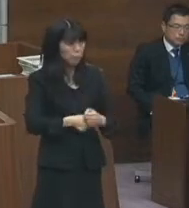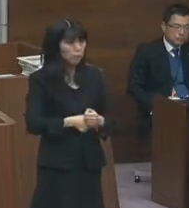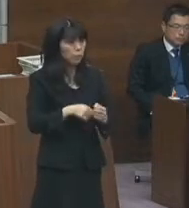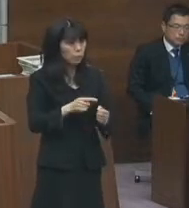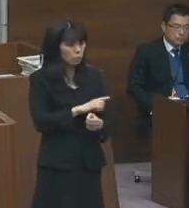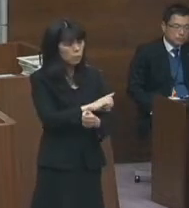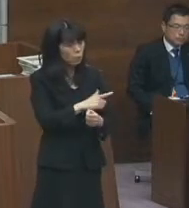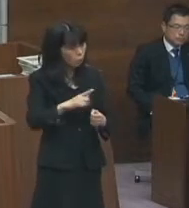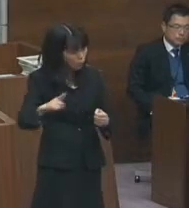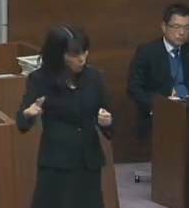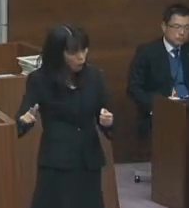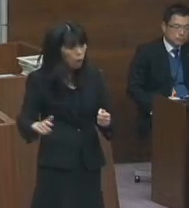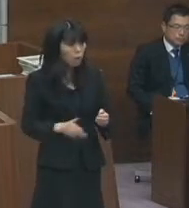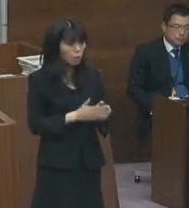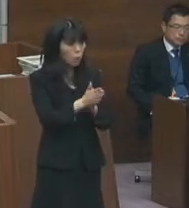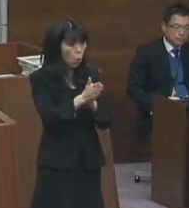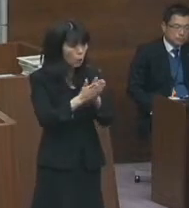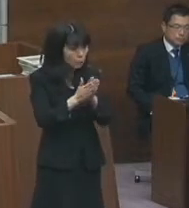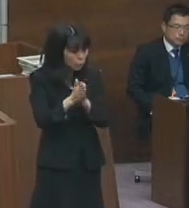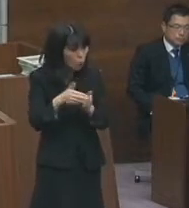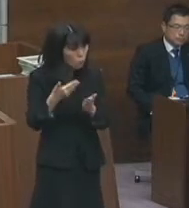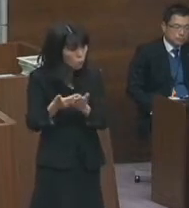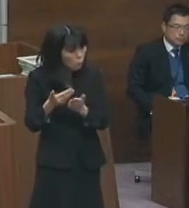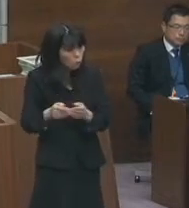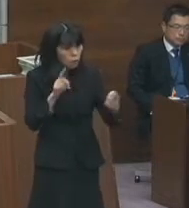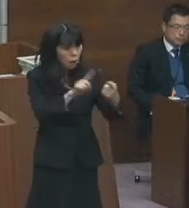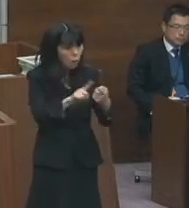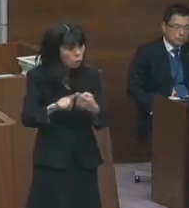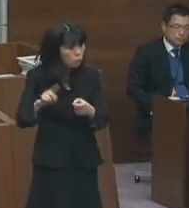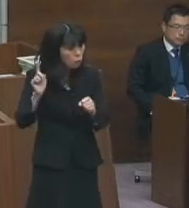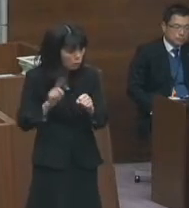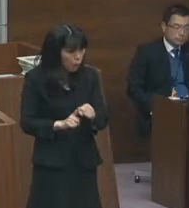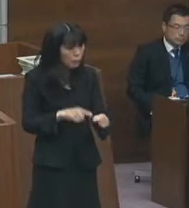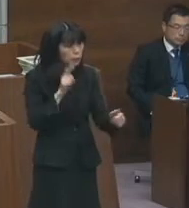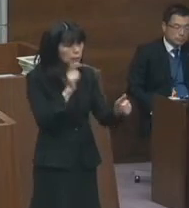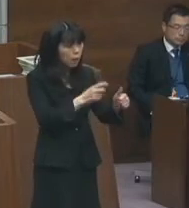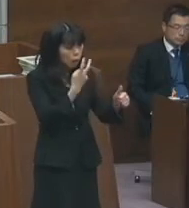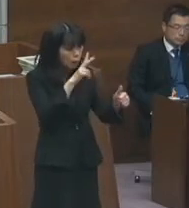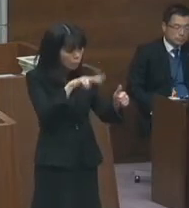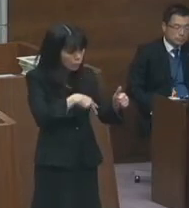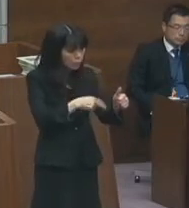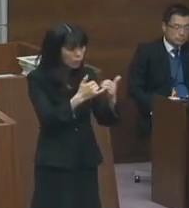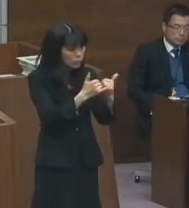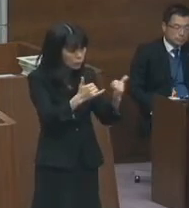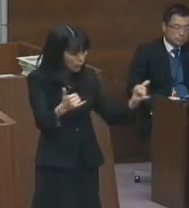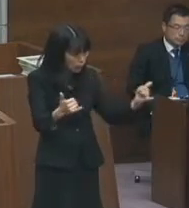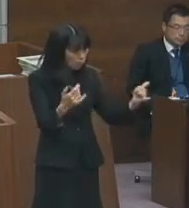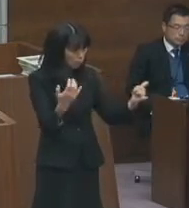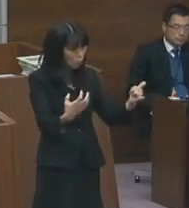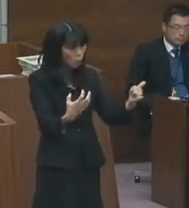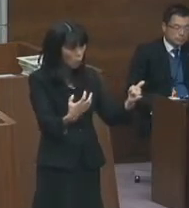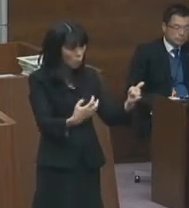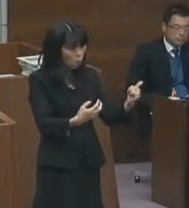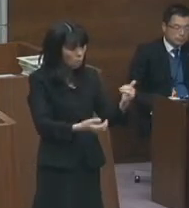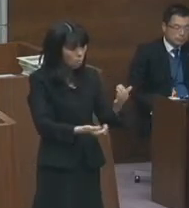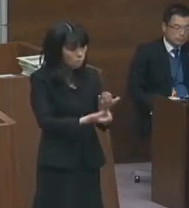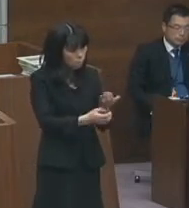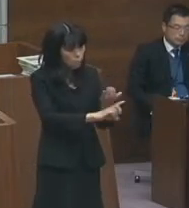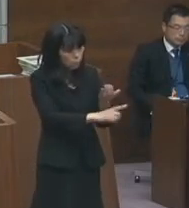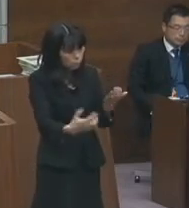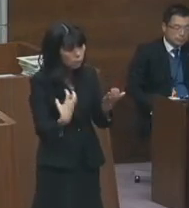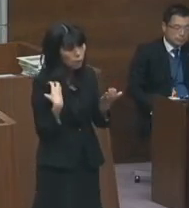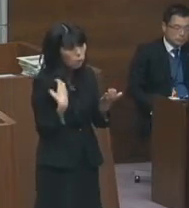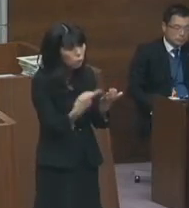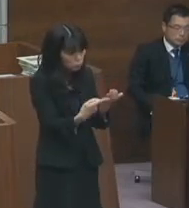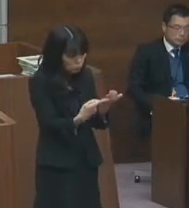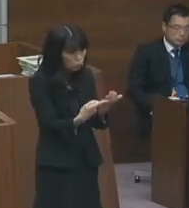多様化している葬儀に対応していくため、指定管理者の総裁業務を担当する従事者に、一定以上の業